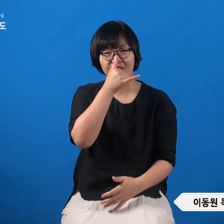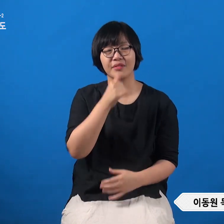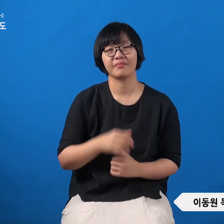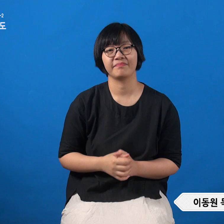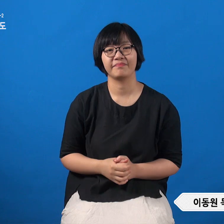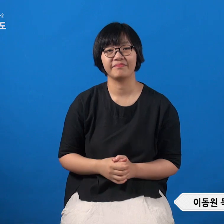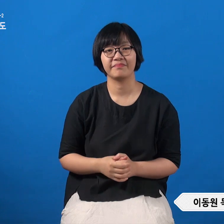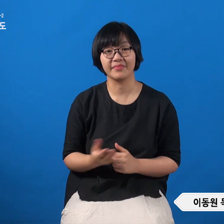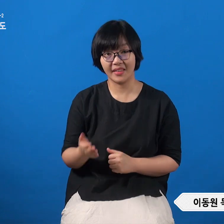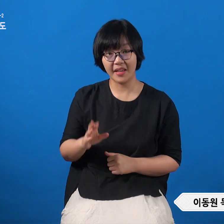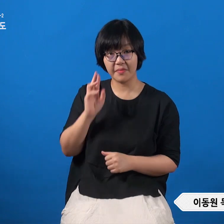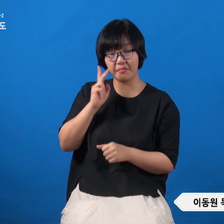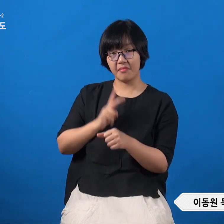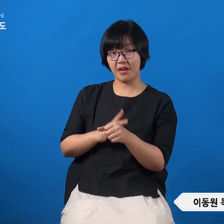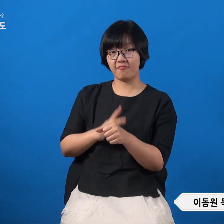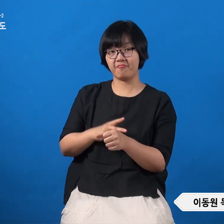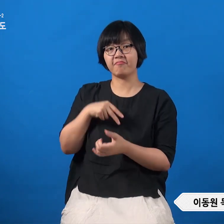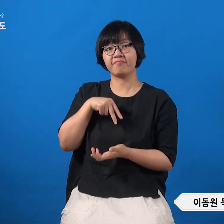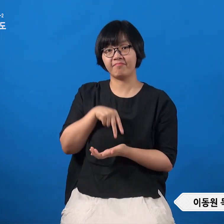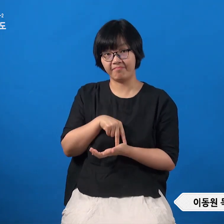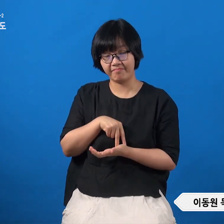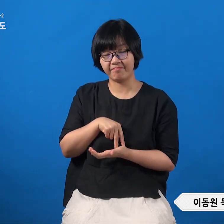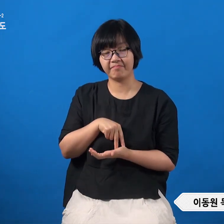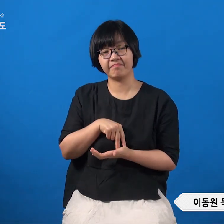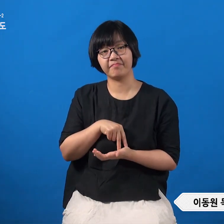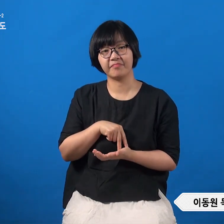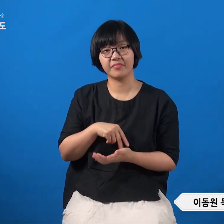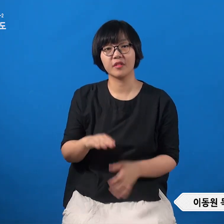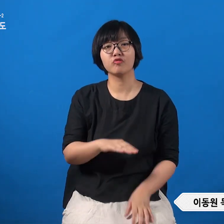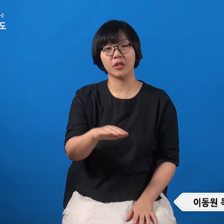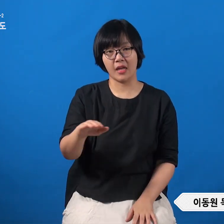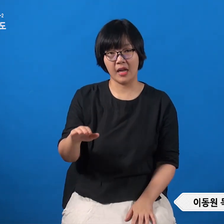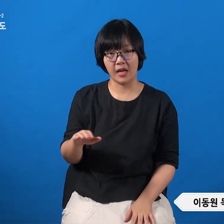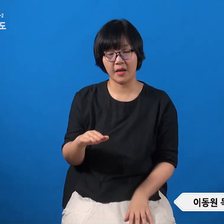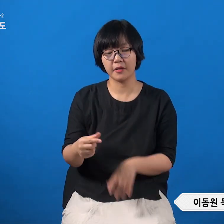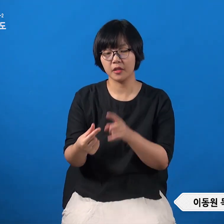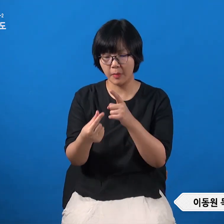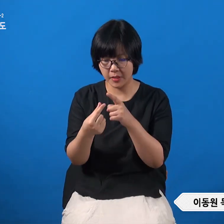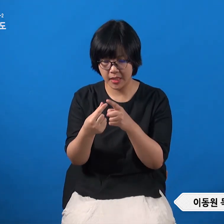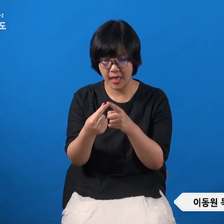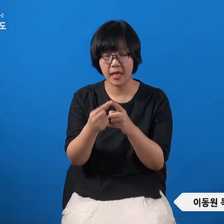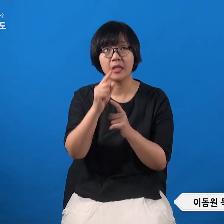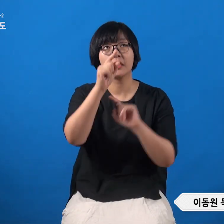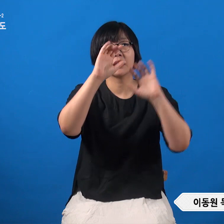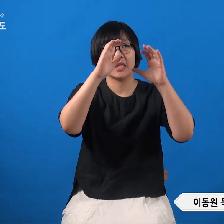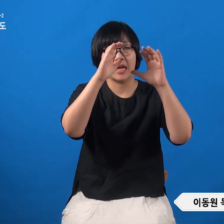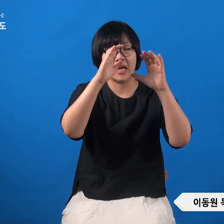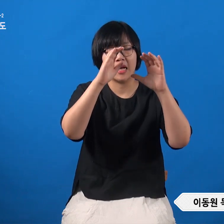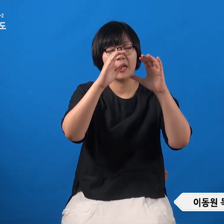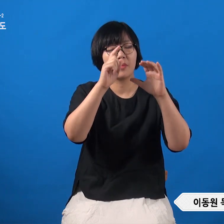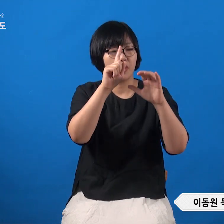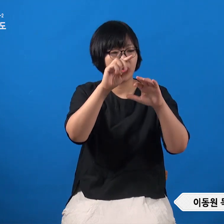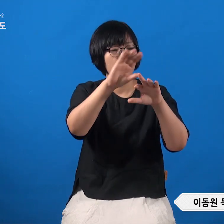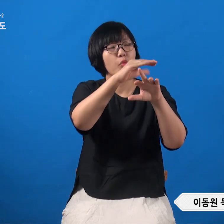자, 그런데 바울 사도는 우리가 지도자들을 위해서 기도해야 할 중요한 이유, 중보기도를 해야 할